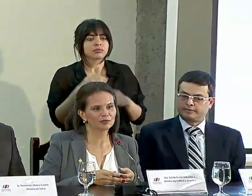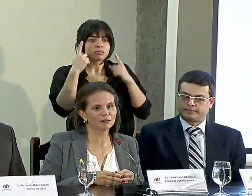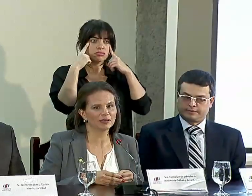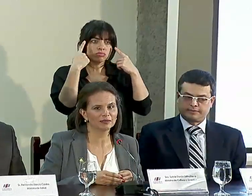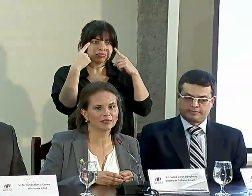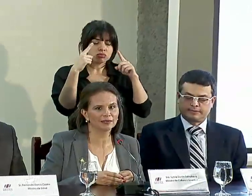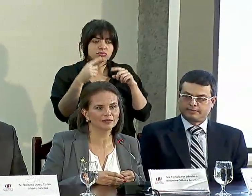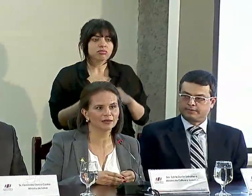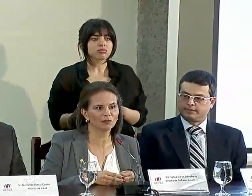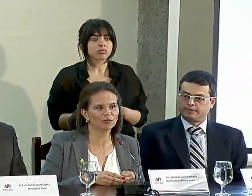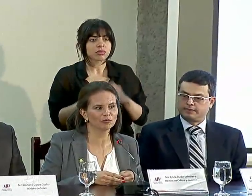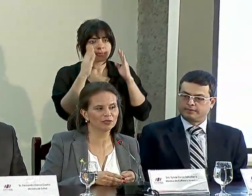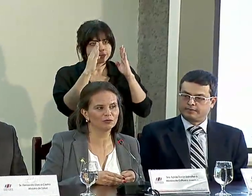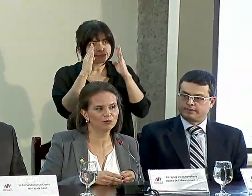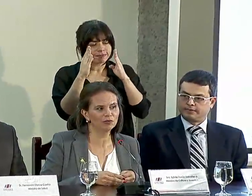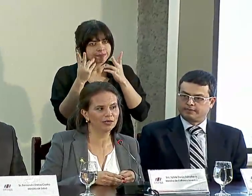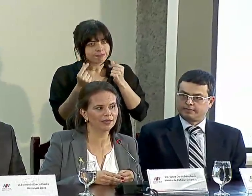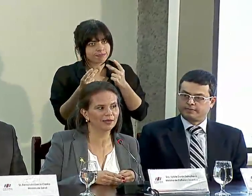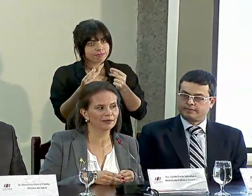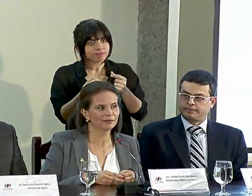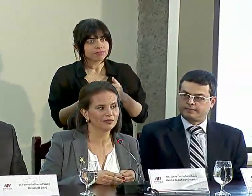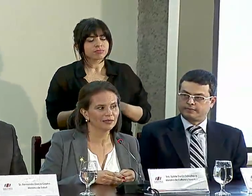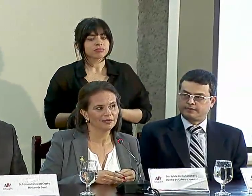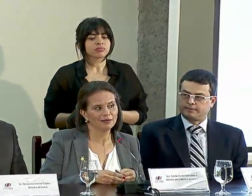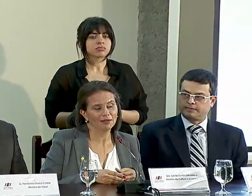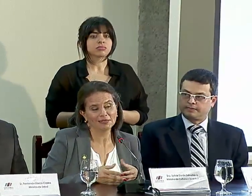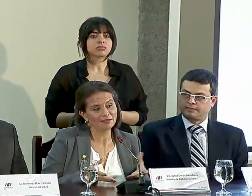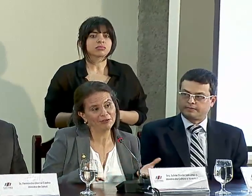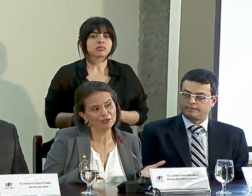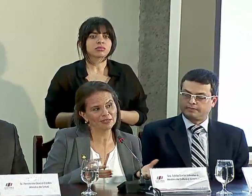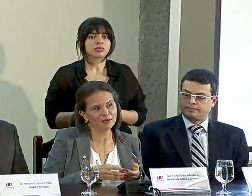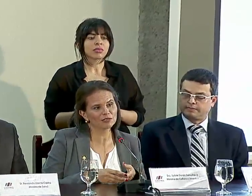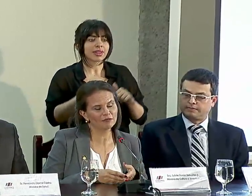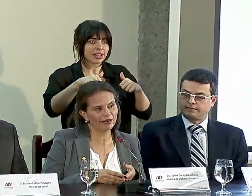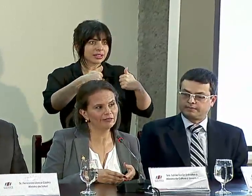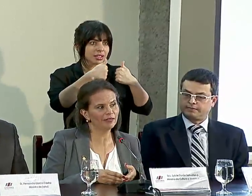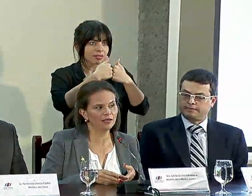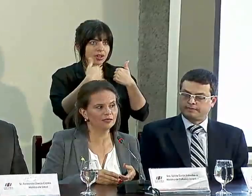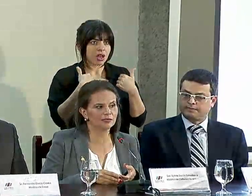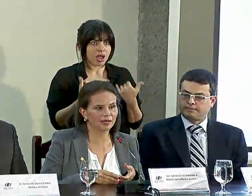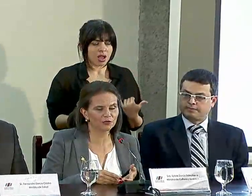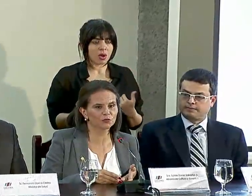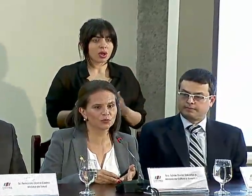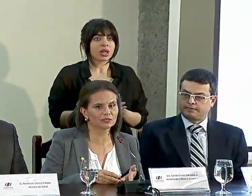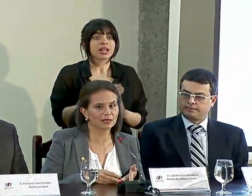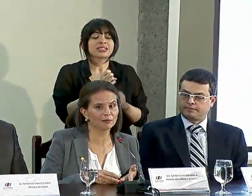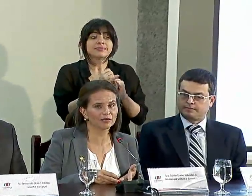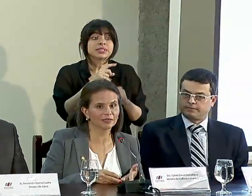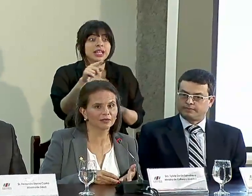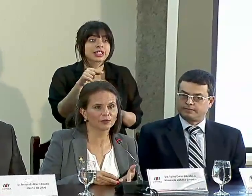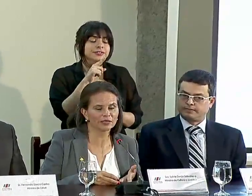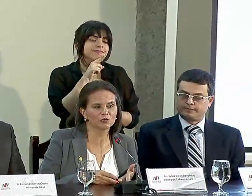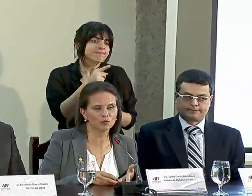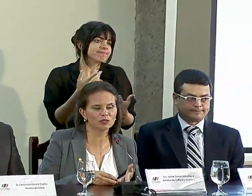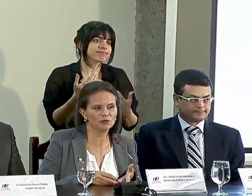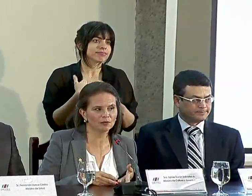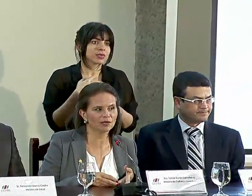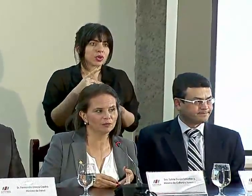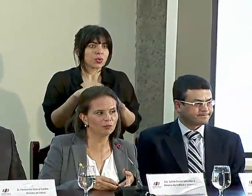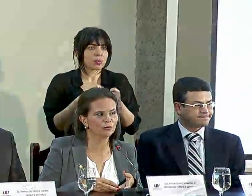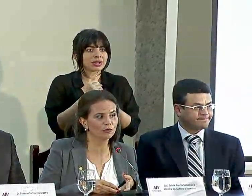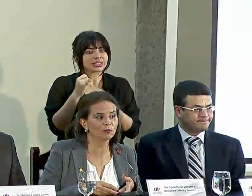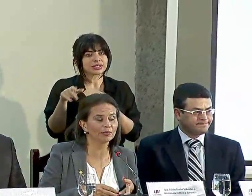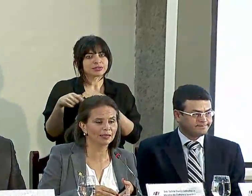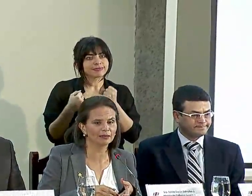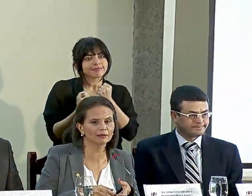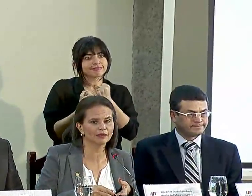podido justamente atender con prontitud el desafío que teníamos al frente, y sin ellos pues realmente no habría sido posible. Un